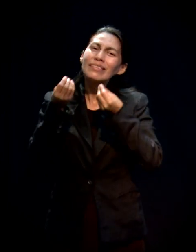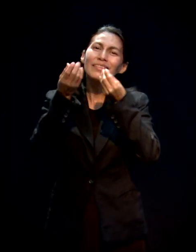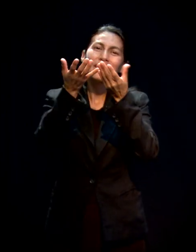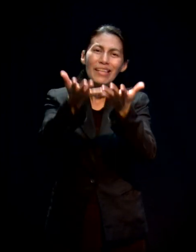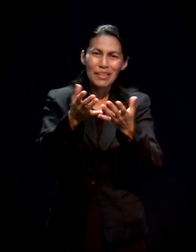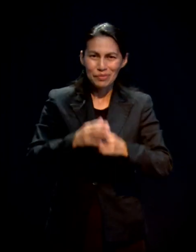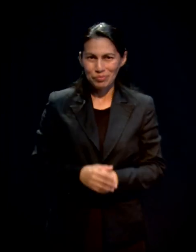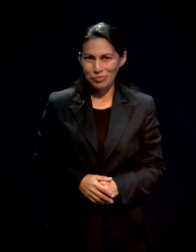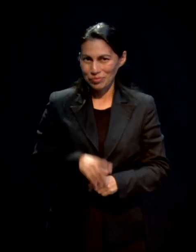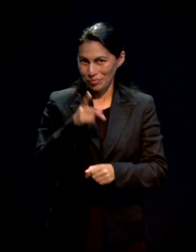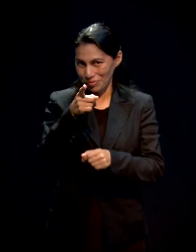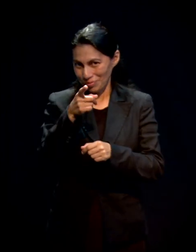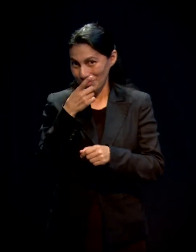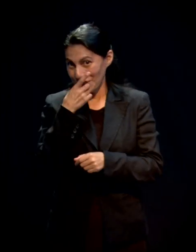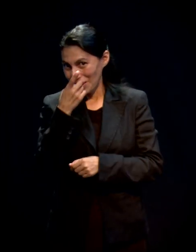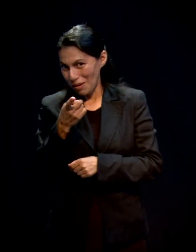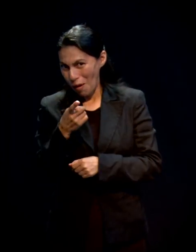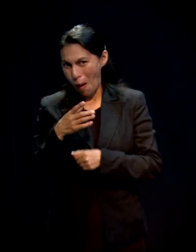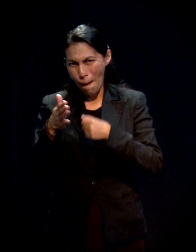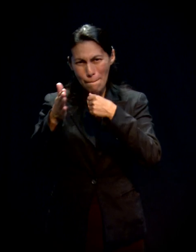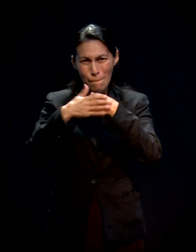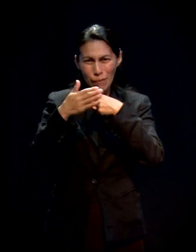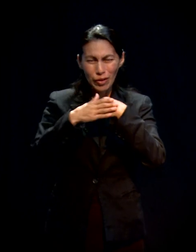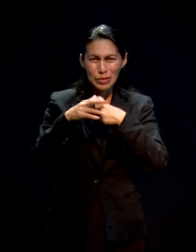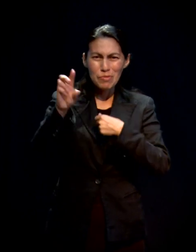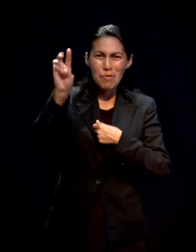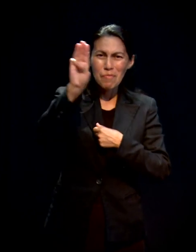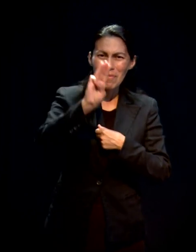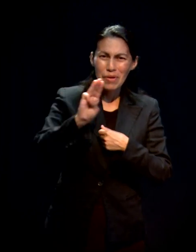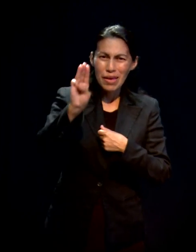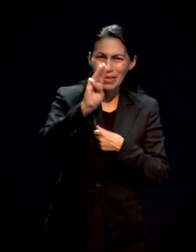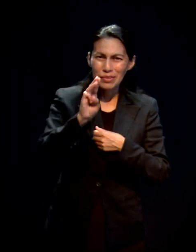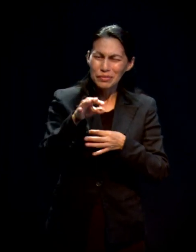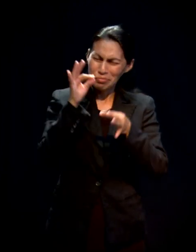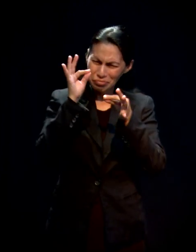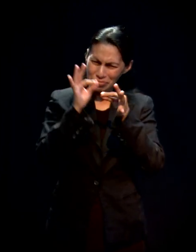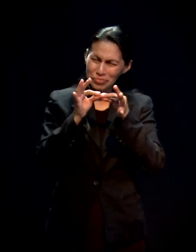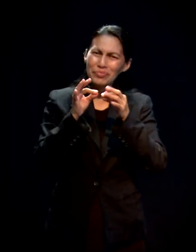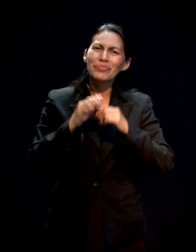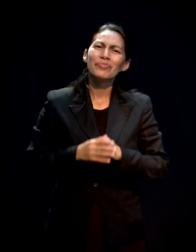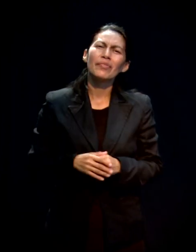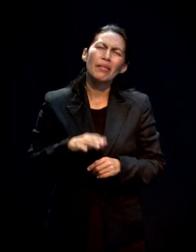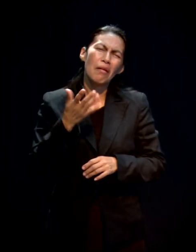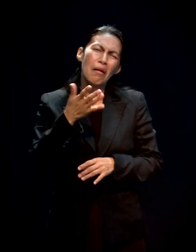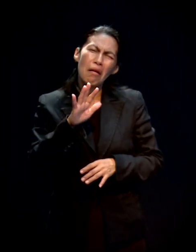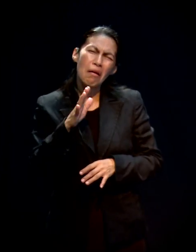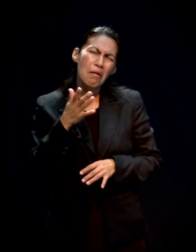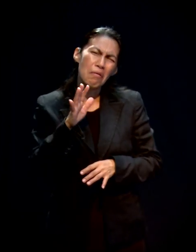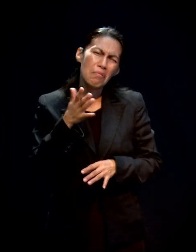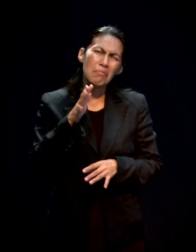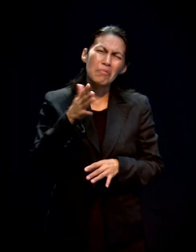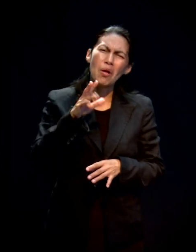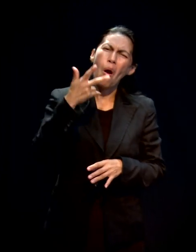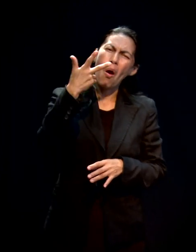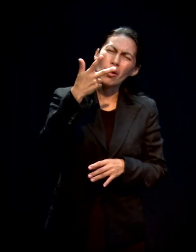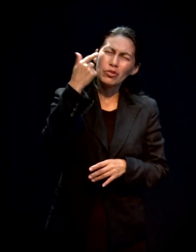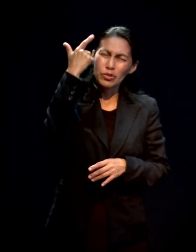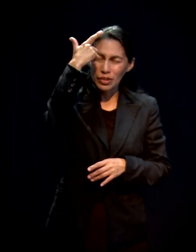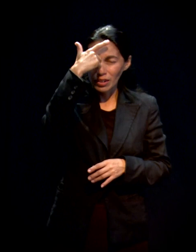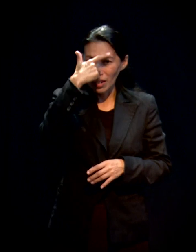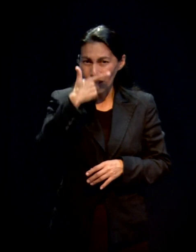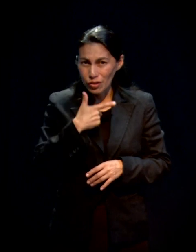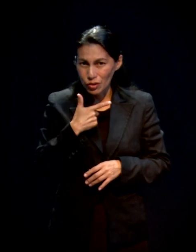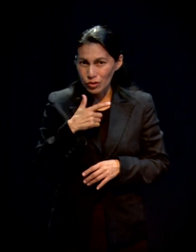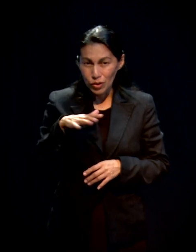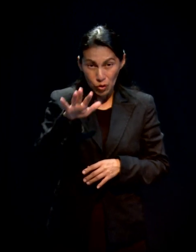el próximo miércoles te invito a estar puntualmente alto alrededor de las 8 de la noche para que volvamos